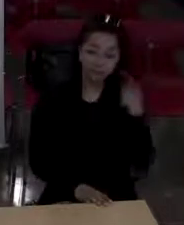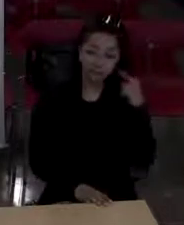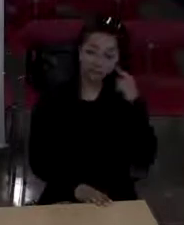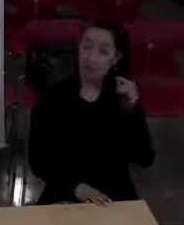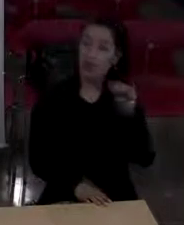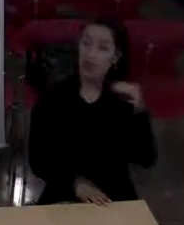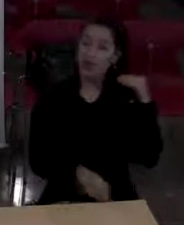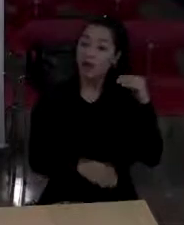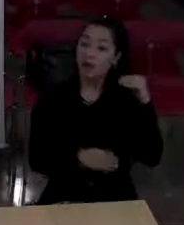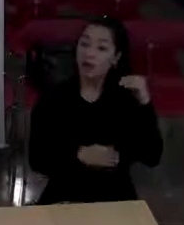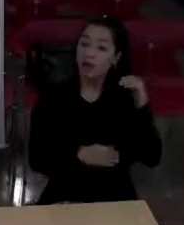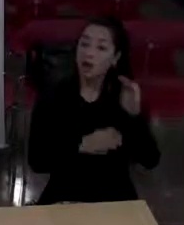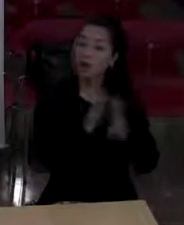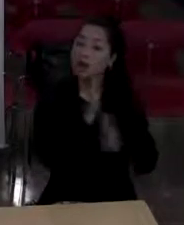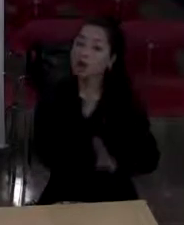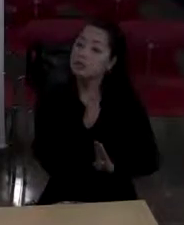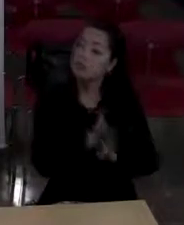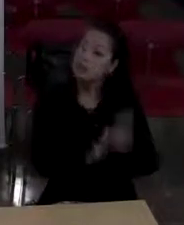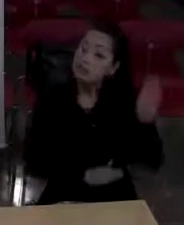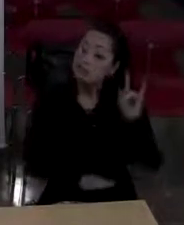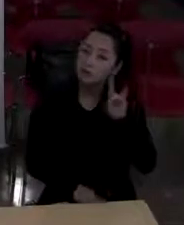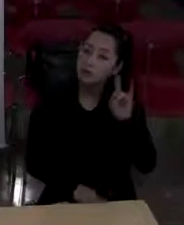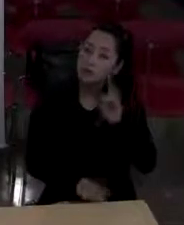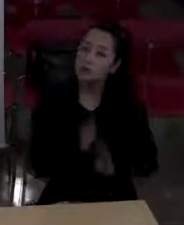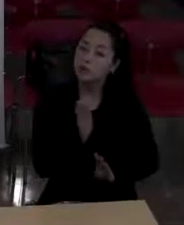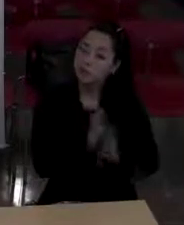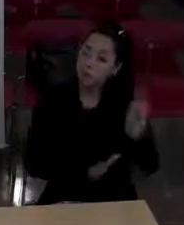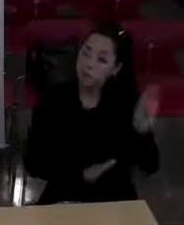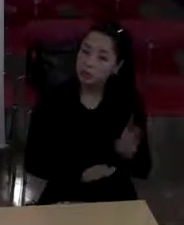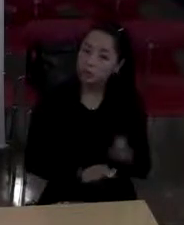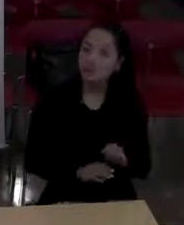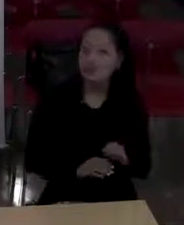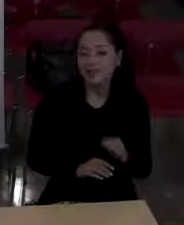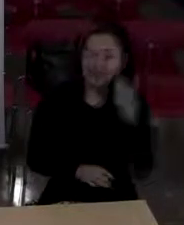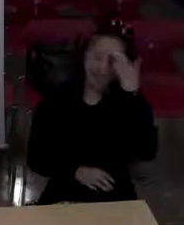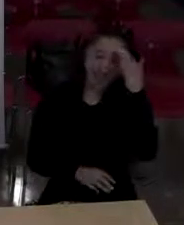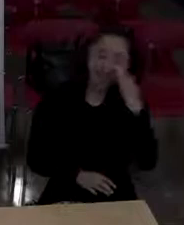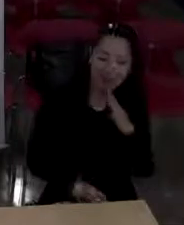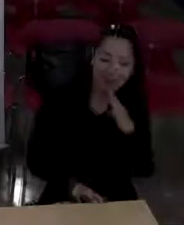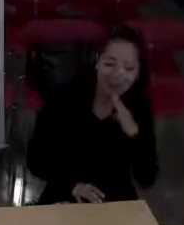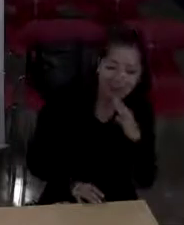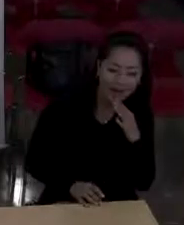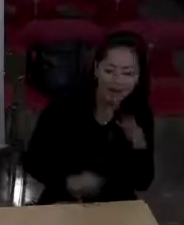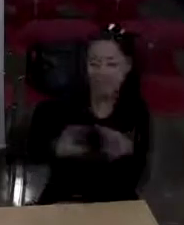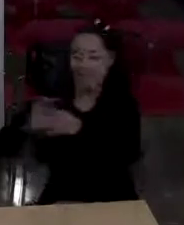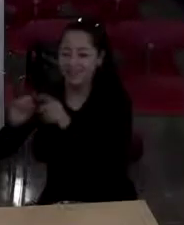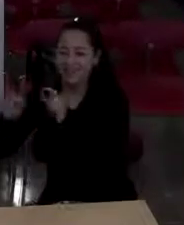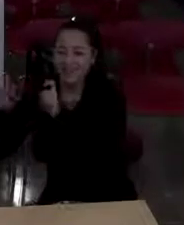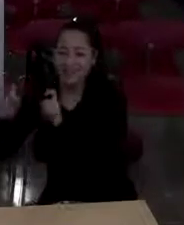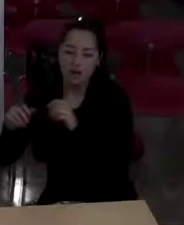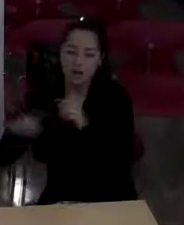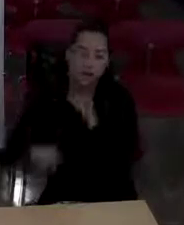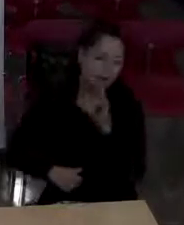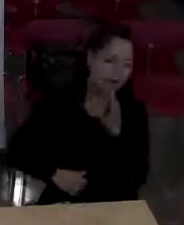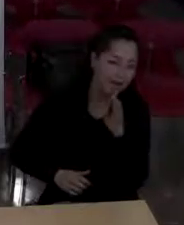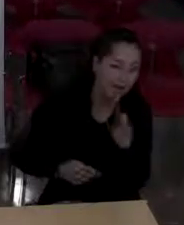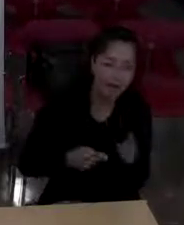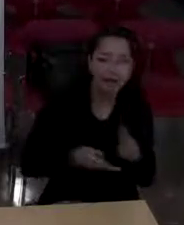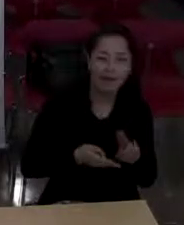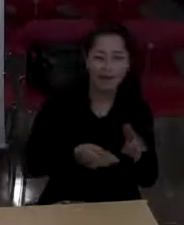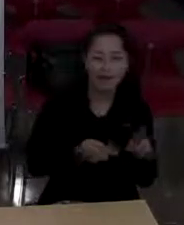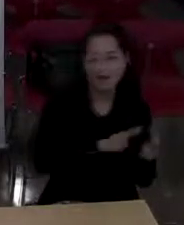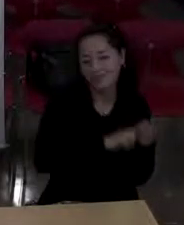a tener en cuenta, al principio yo les decía que íbamos a ir hablando como simultáneamente del desarrollo en general, normal, del